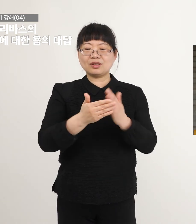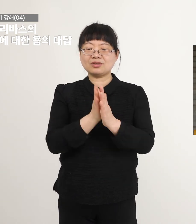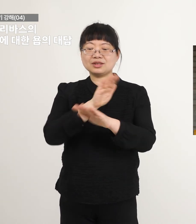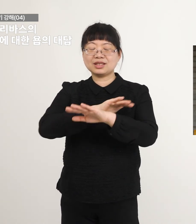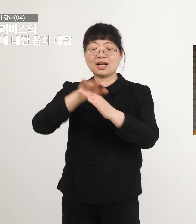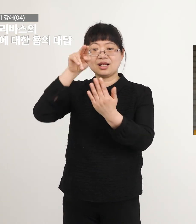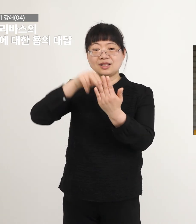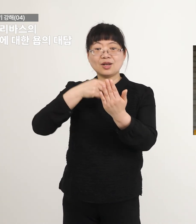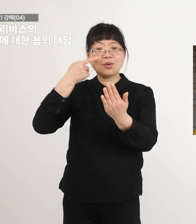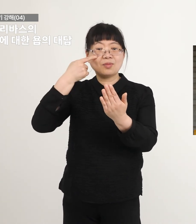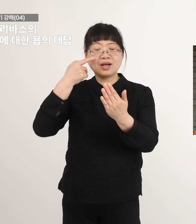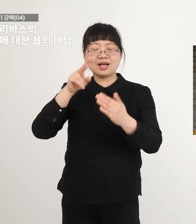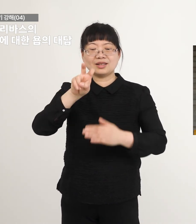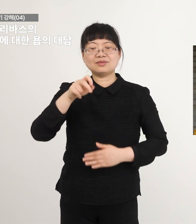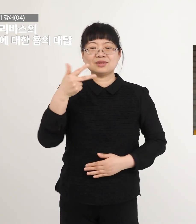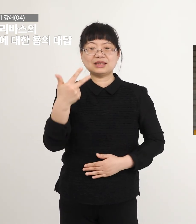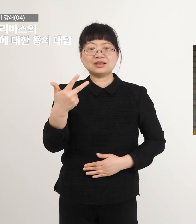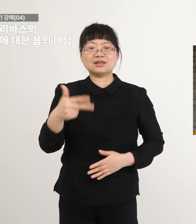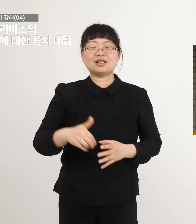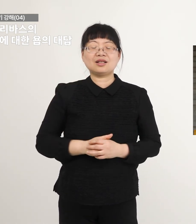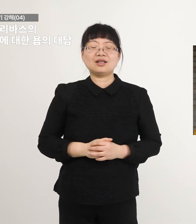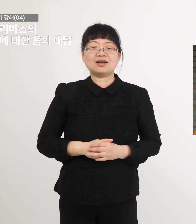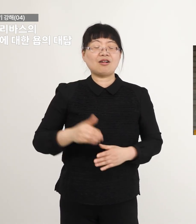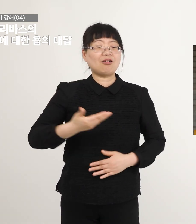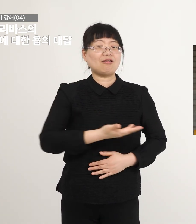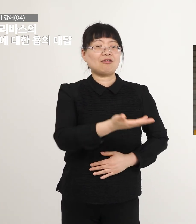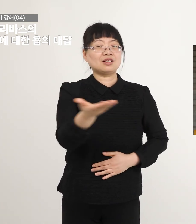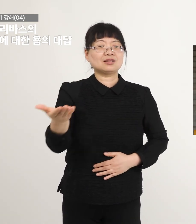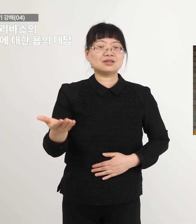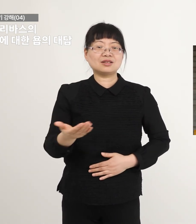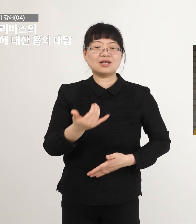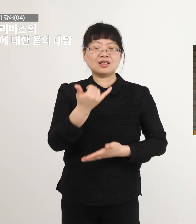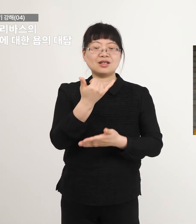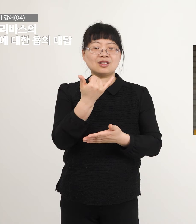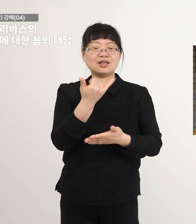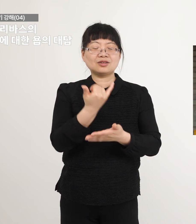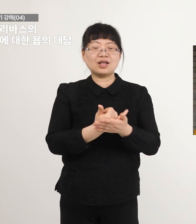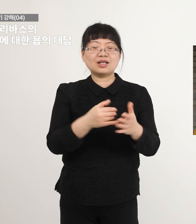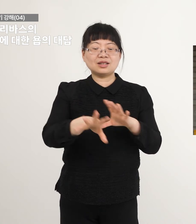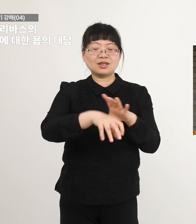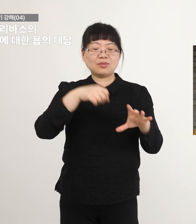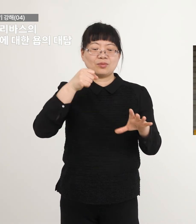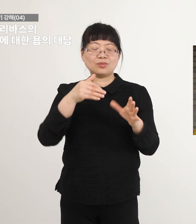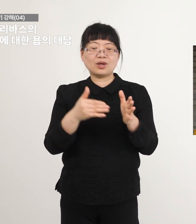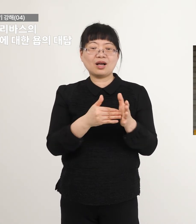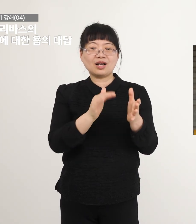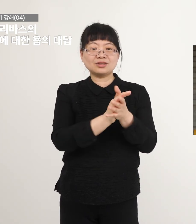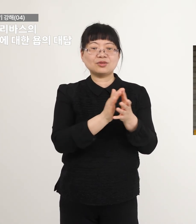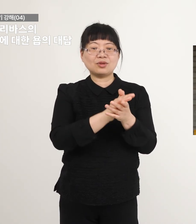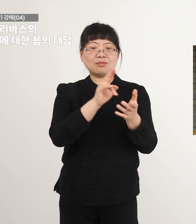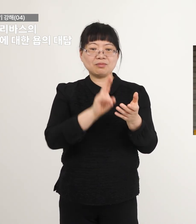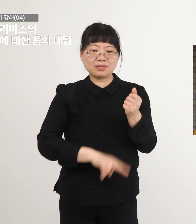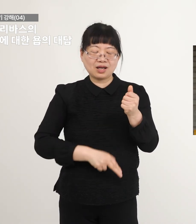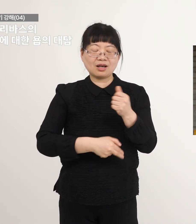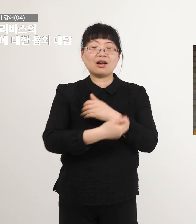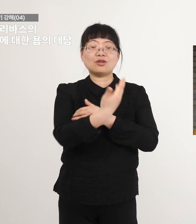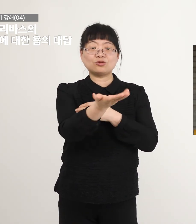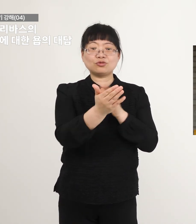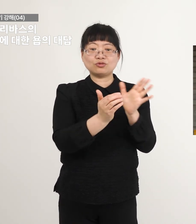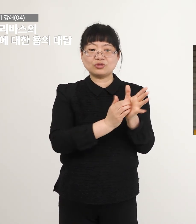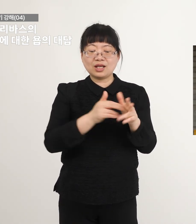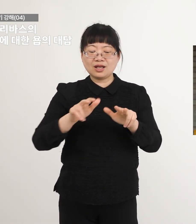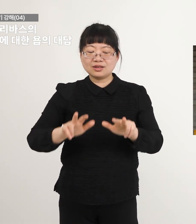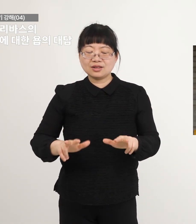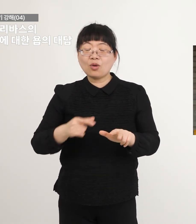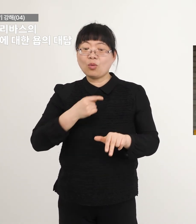보세요. 27절. 너희는 고아를 제비 뽑으며 너희 친구를 팔아 넘기는구나.